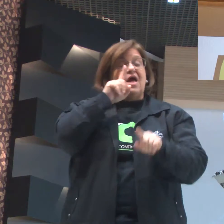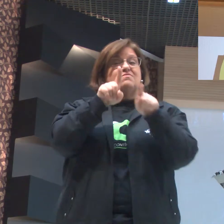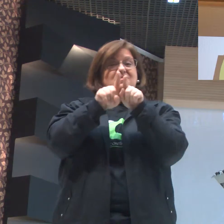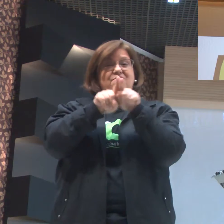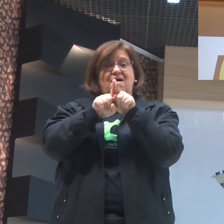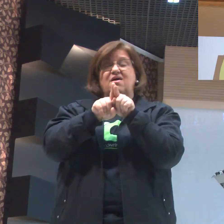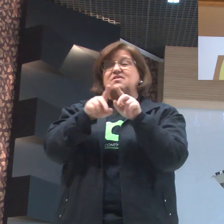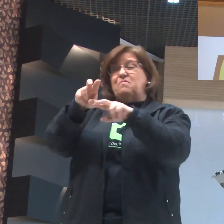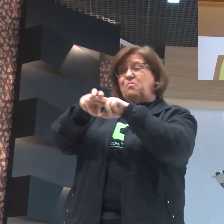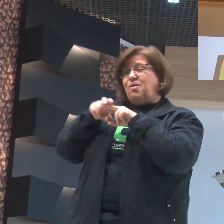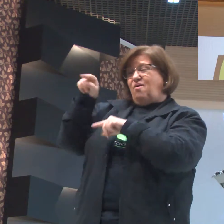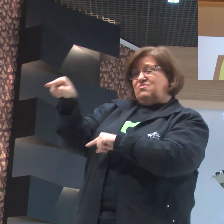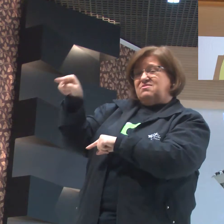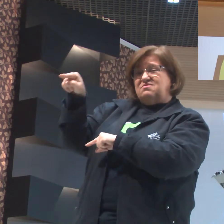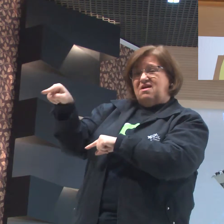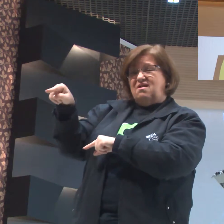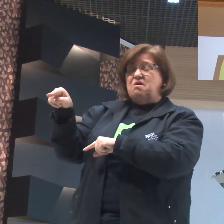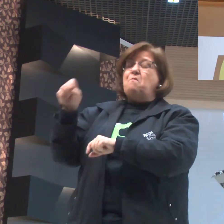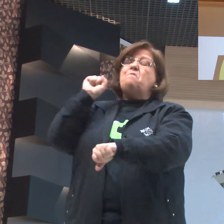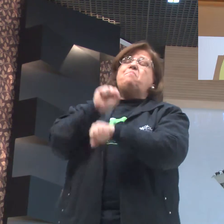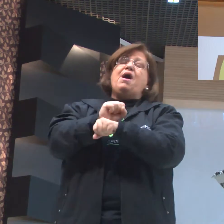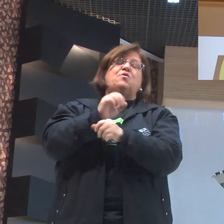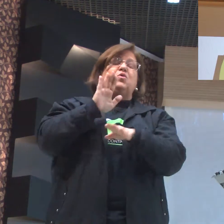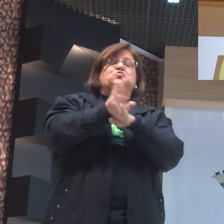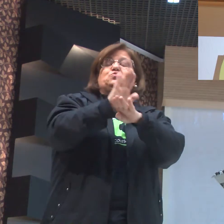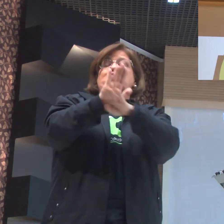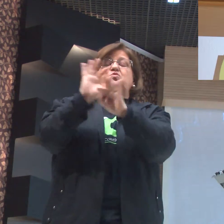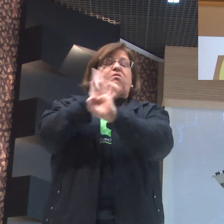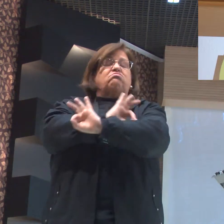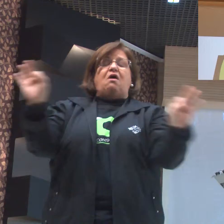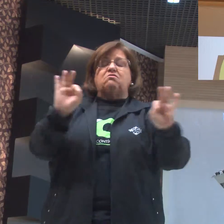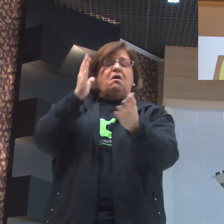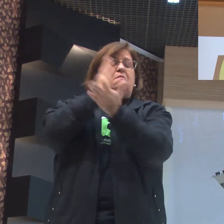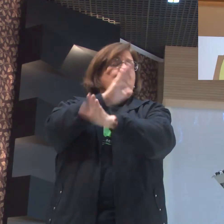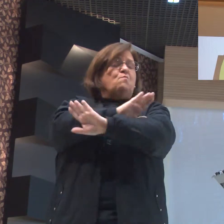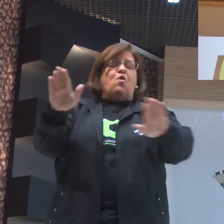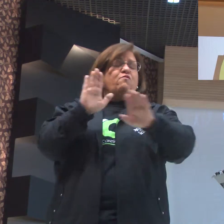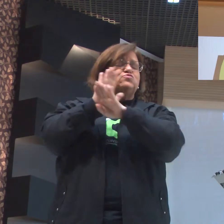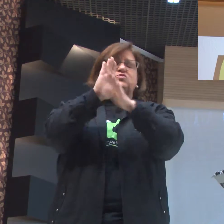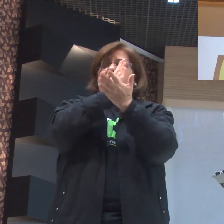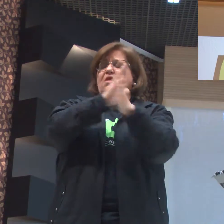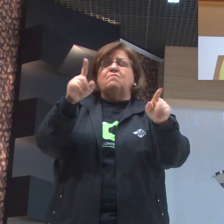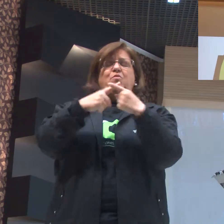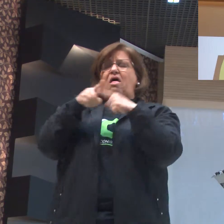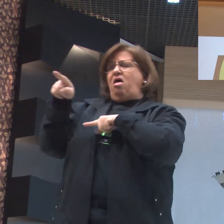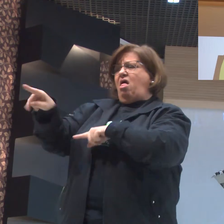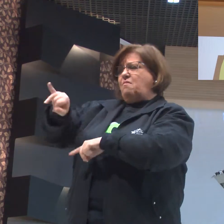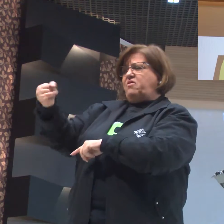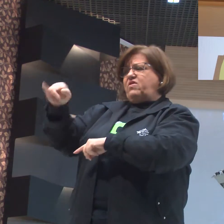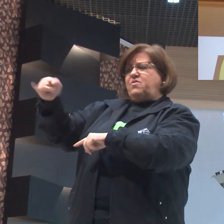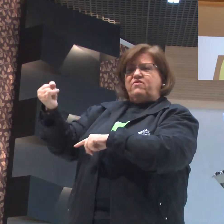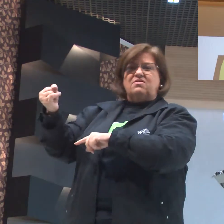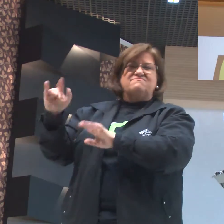aqui. Que o Ministério Gadareno faz. Investimento alto, coisa linda. Gente que vai nas madrugadas, 2 vezes ao